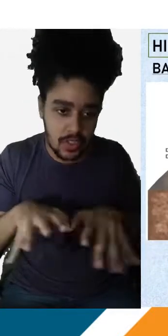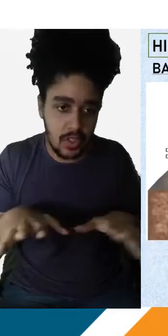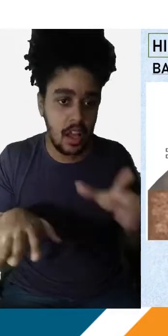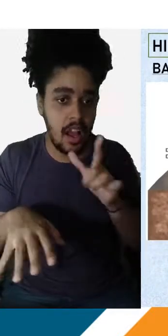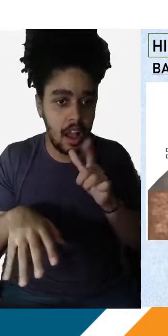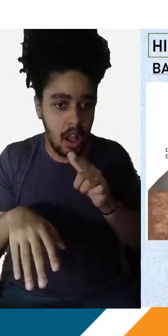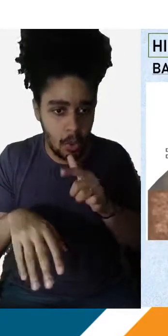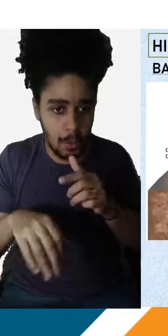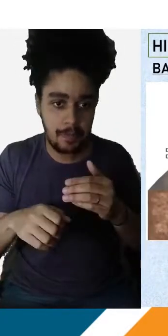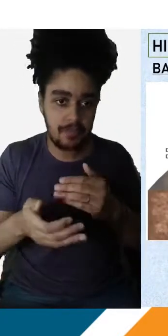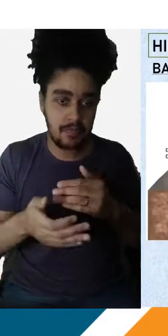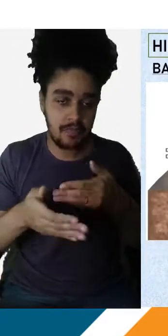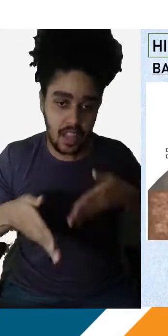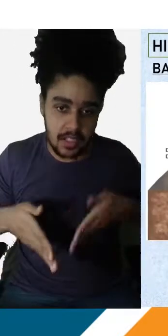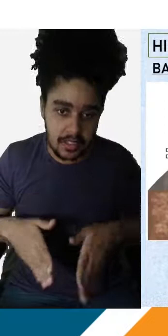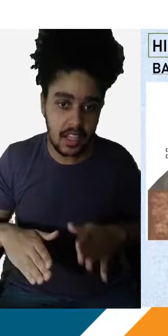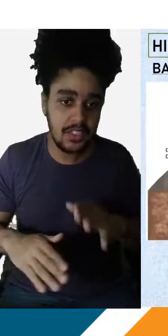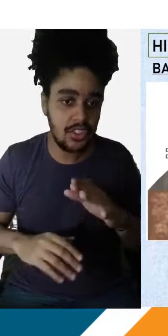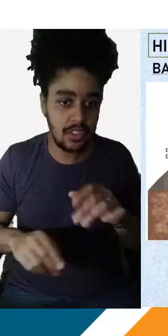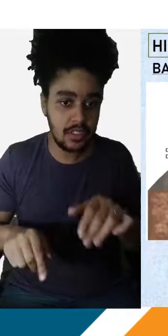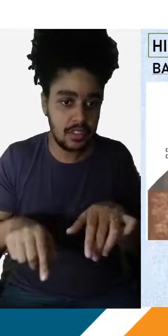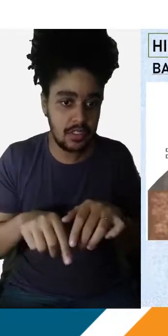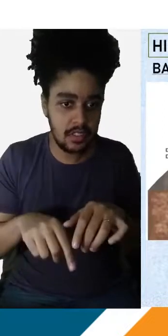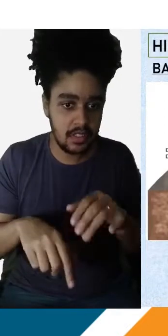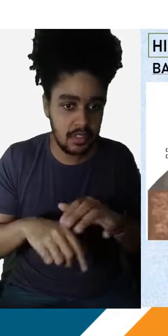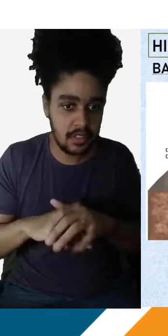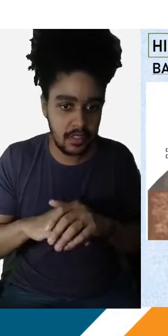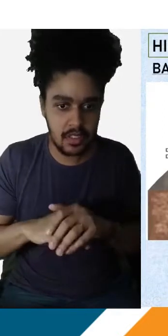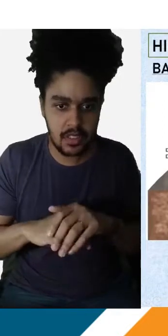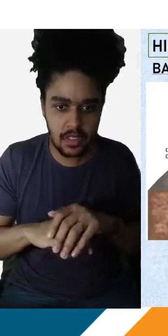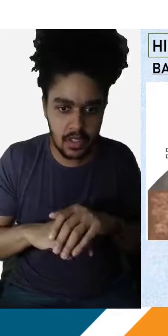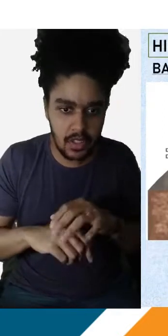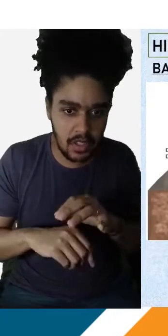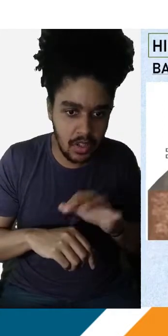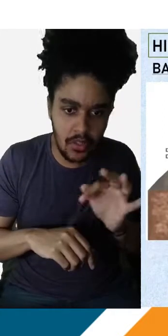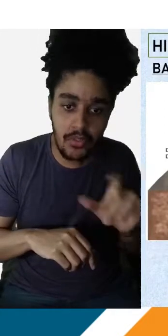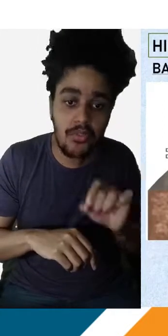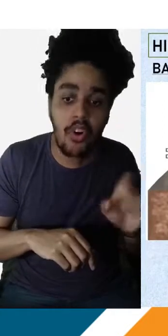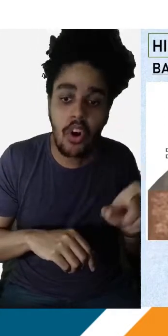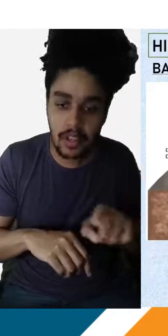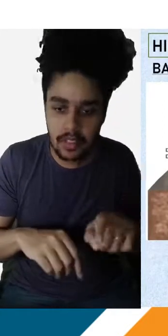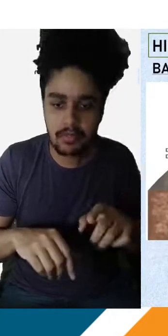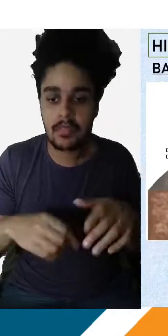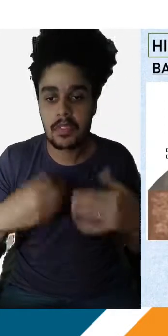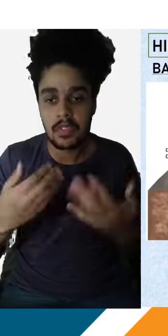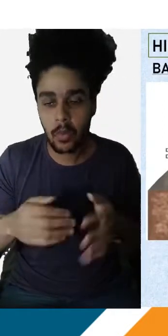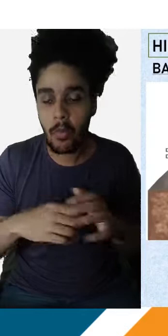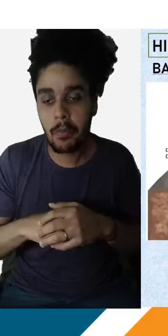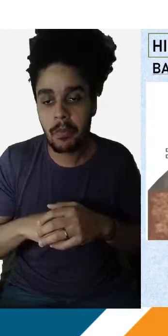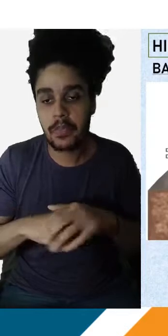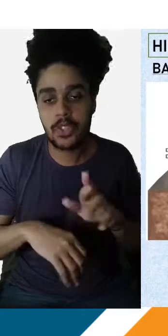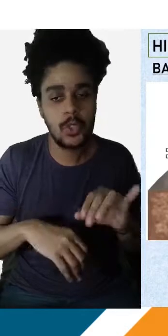da foz. Beleza, mas o que significa cada um deles? O rio principal a gente pode